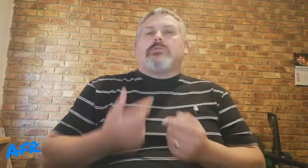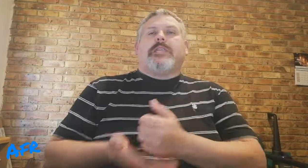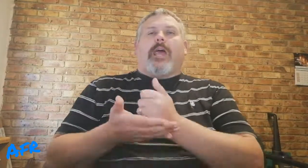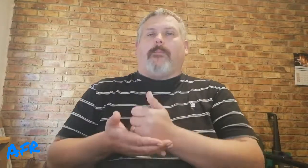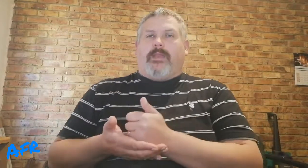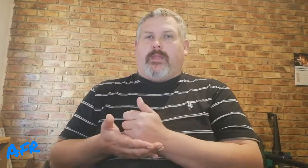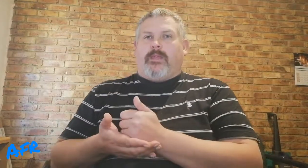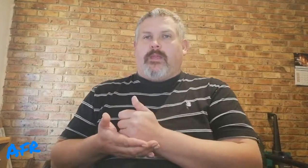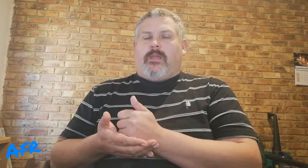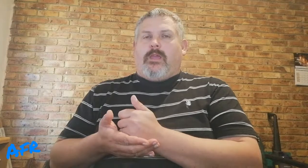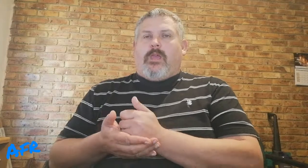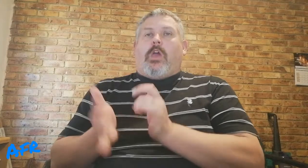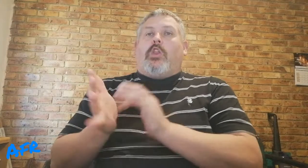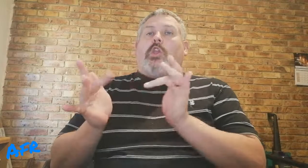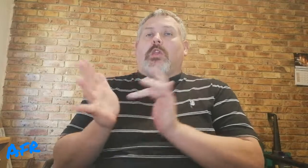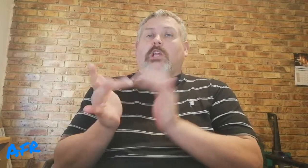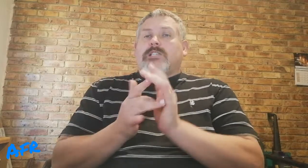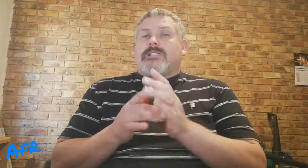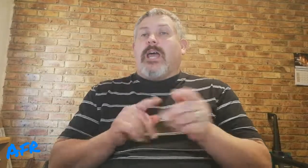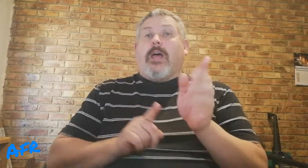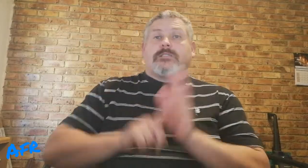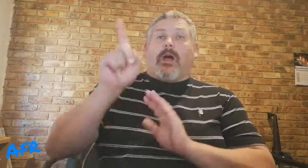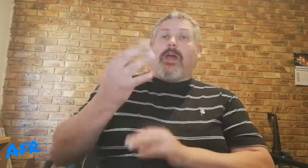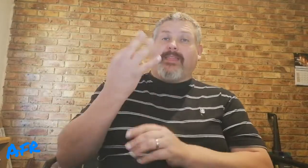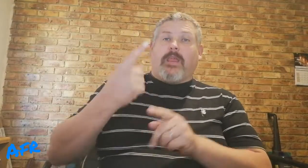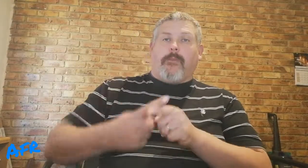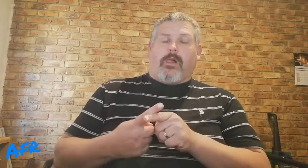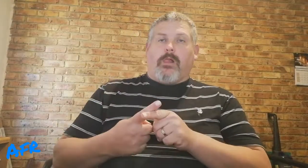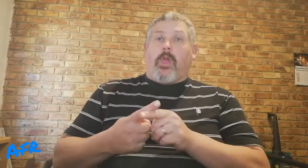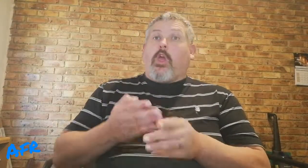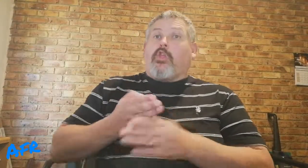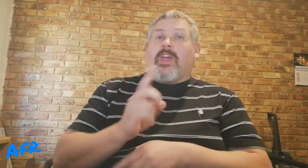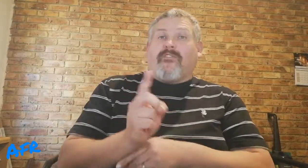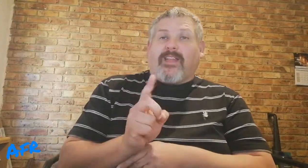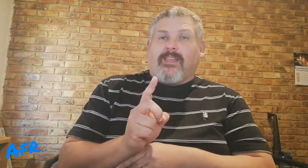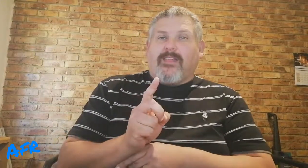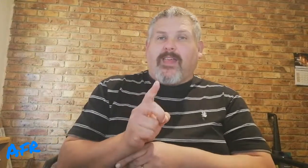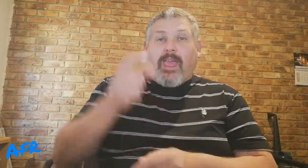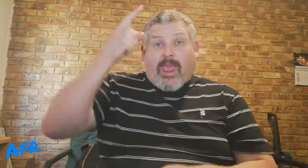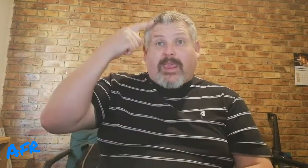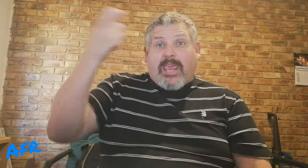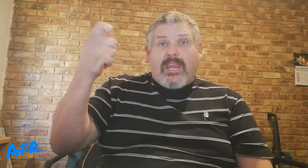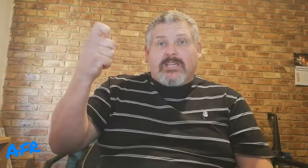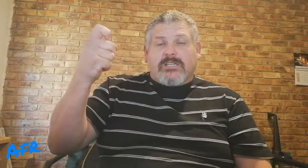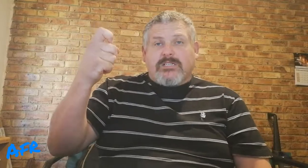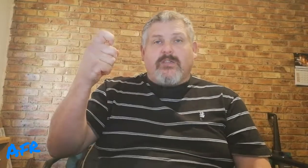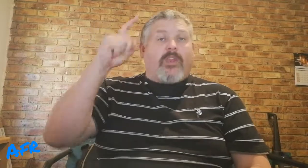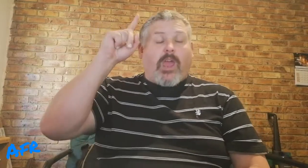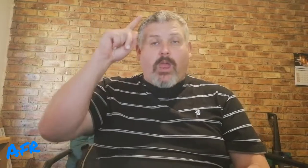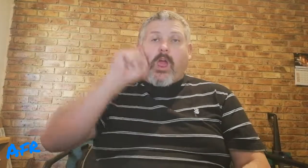ons nie help nie. En Jesus slaag 3 maal deur wat? Kennis van die